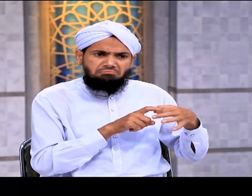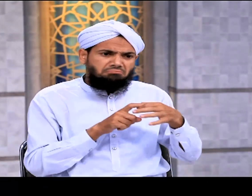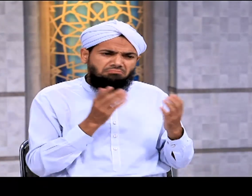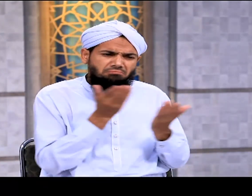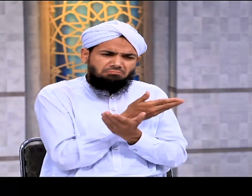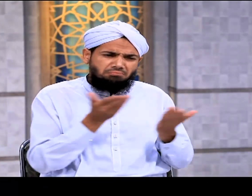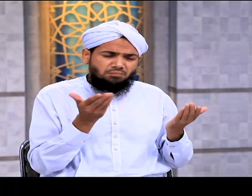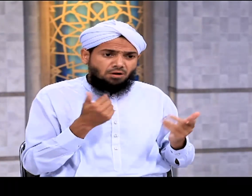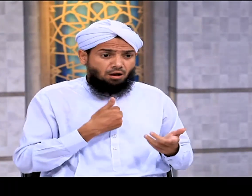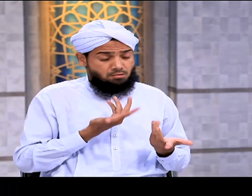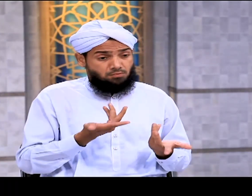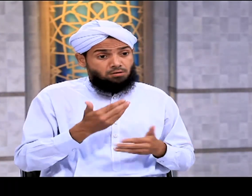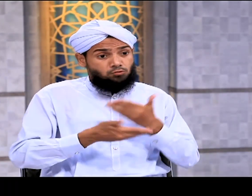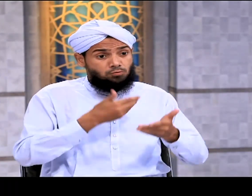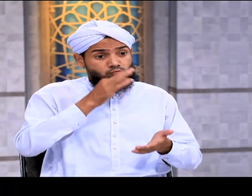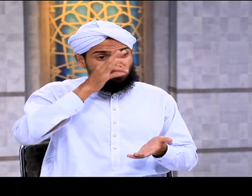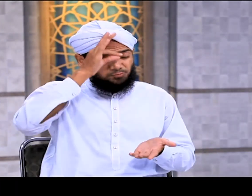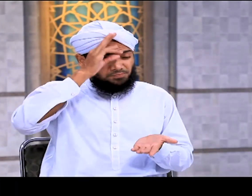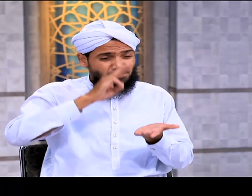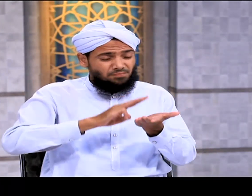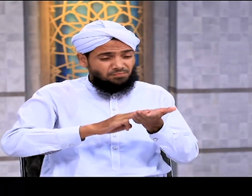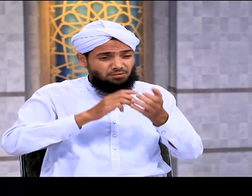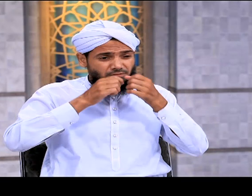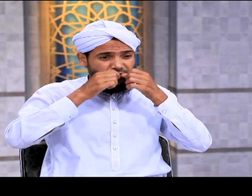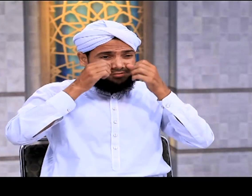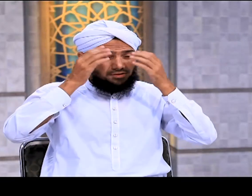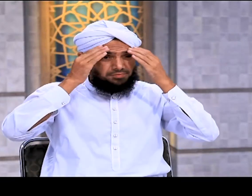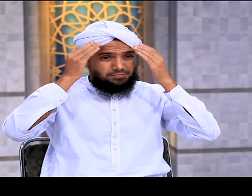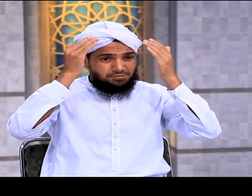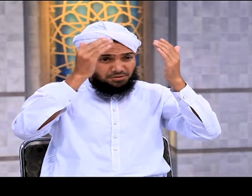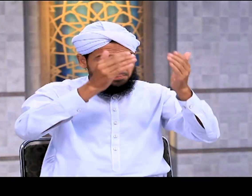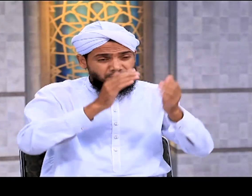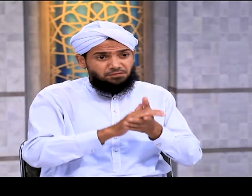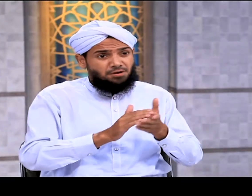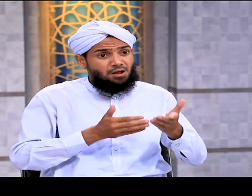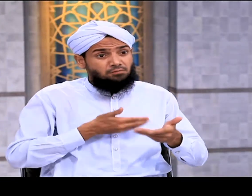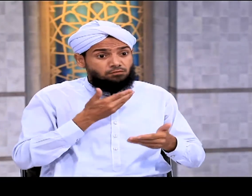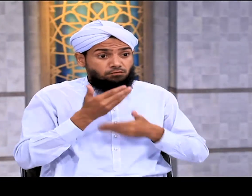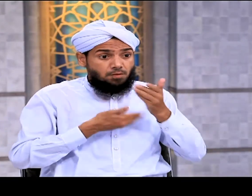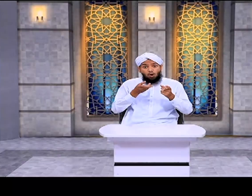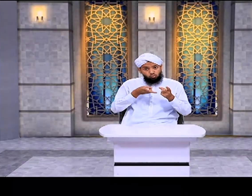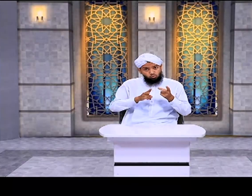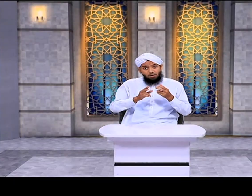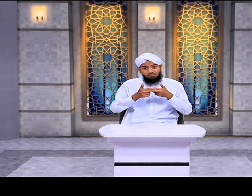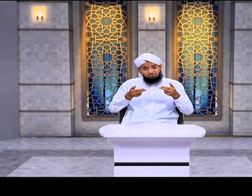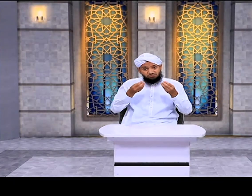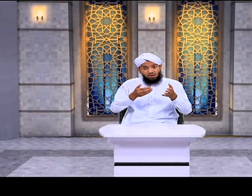نبی رسول ہاشمی صلی اللہ علیہ وآلہ وصحبہ وسلم نے مزید فرمایا، پھر جہنمی کہیں